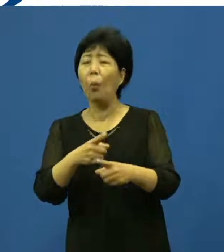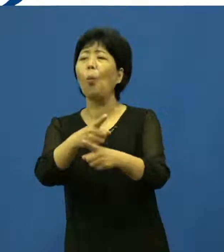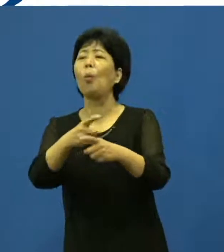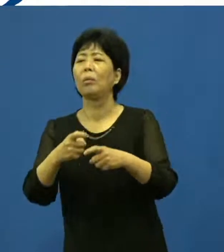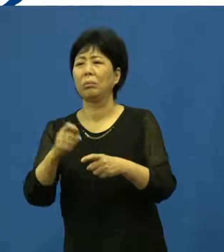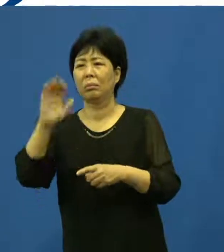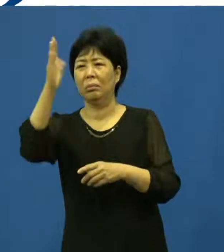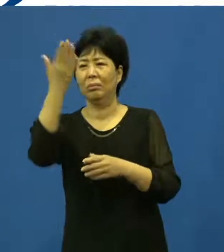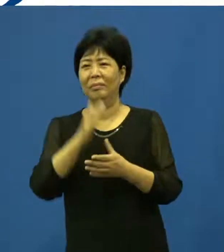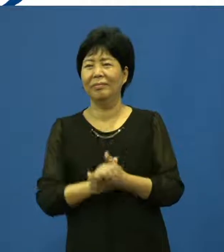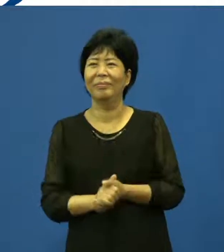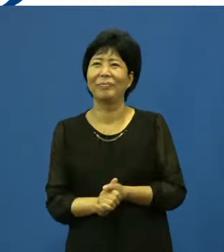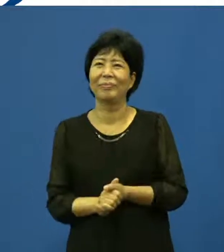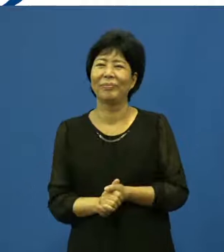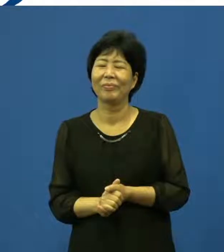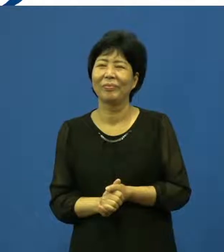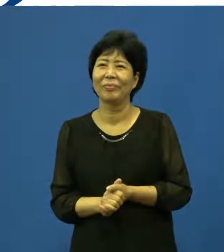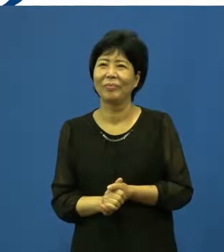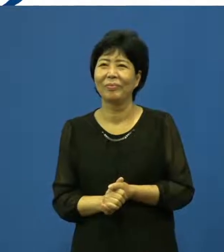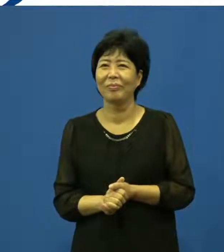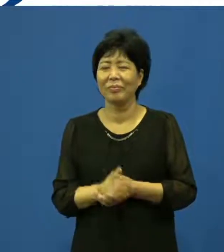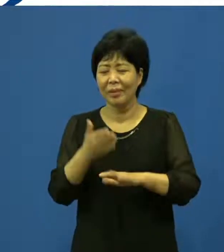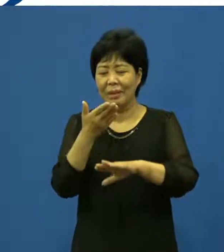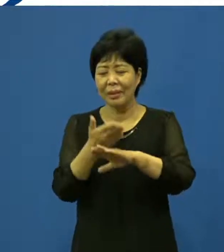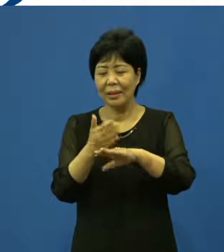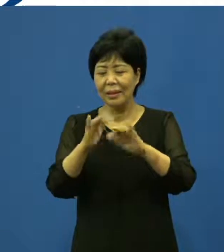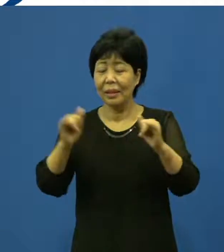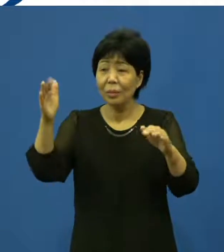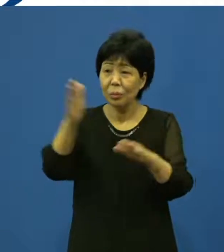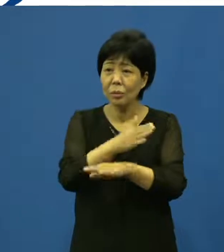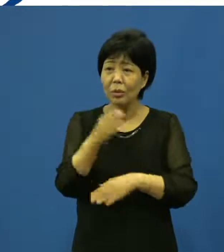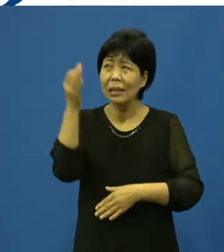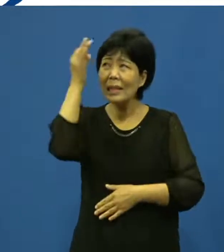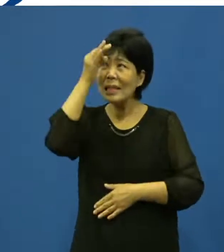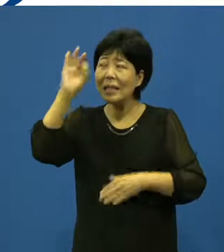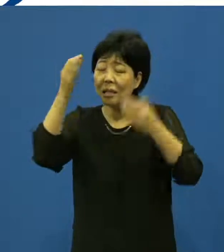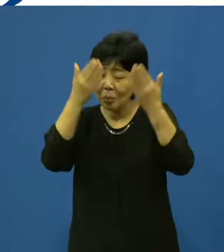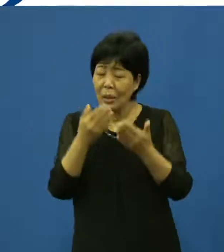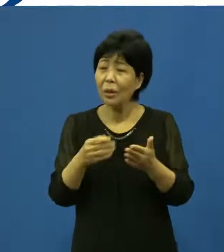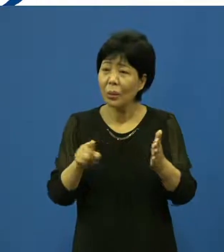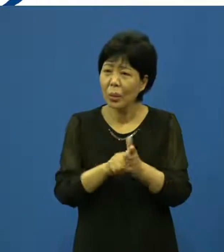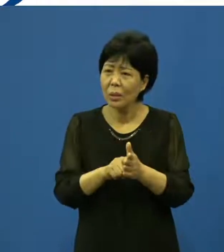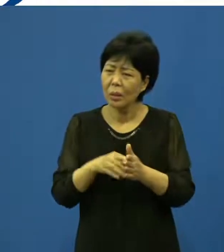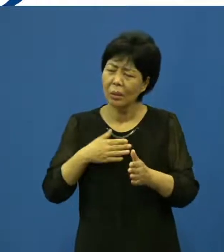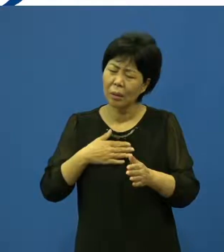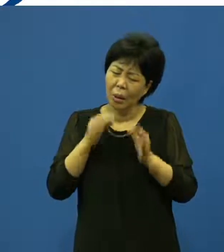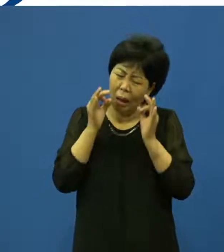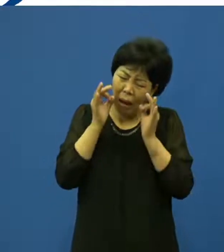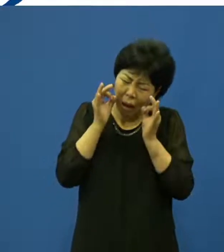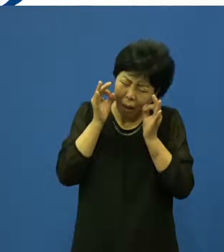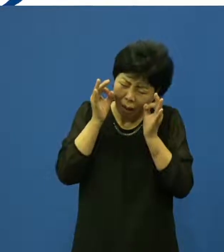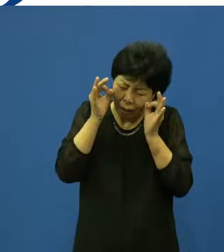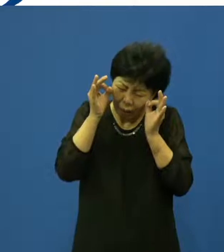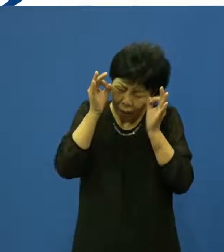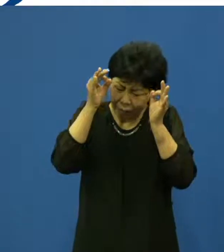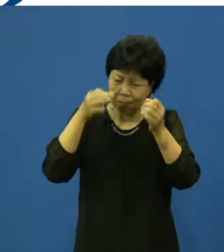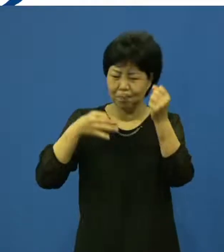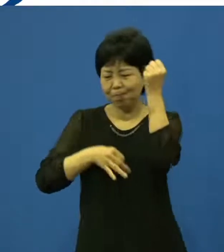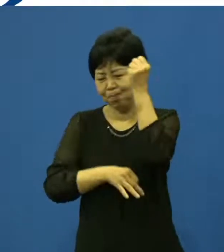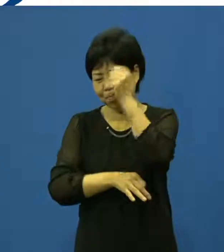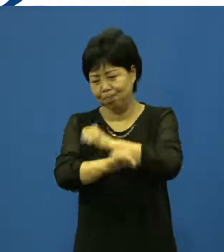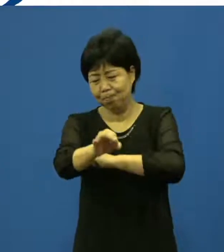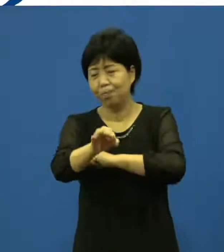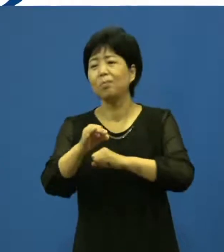여러분 우리는 누군가에게 인정을 받으려고 하면 상당한 대가를 지불해야 됩니다. 그냥 인정 못 받잖아요. 상당한 대가를 지불해야